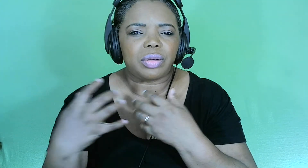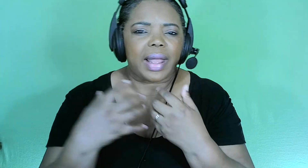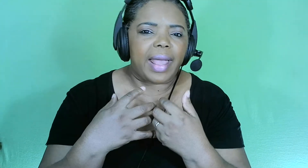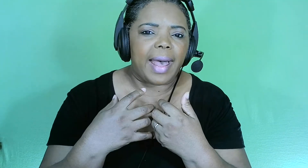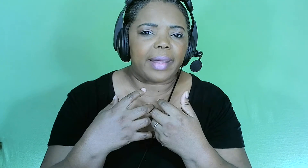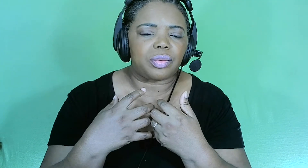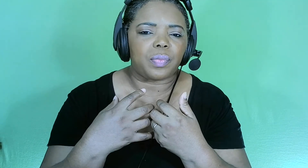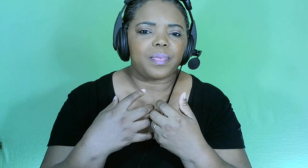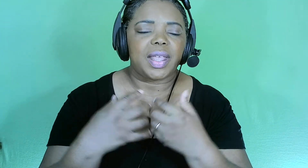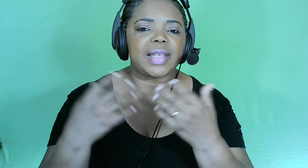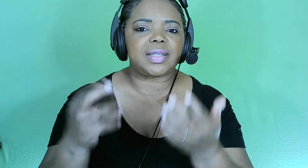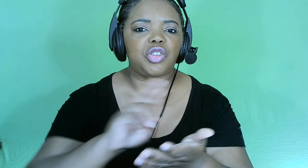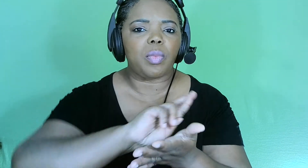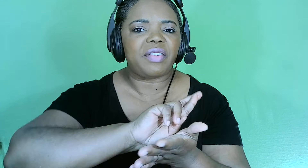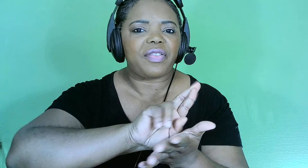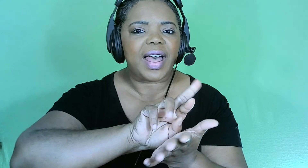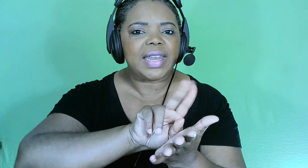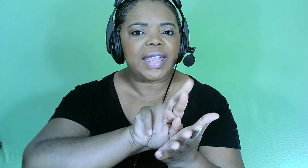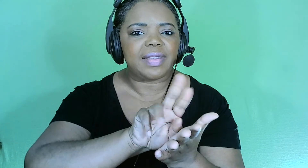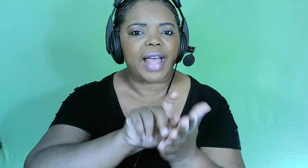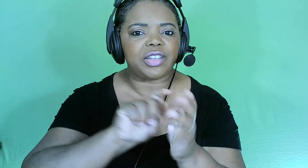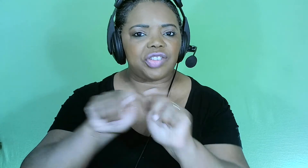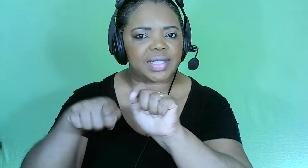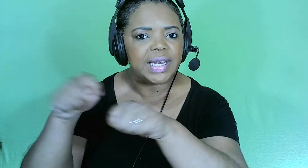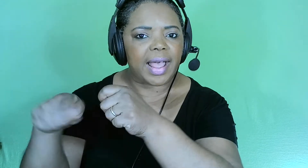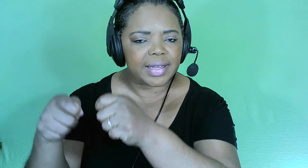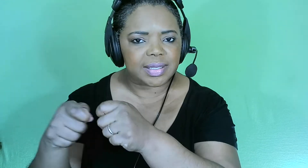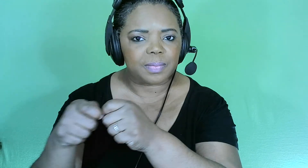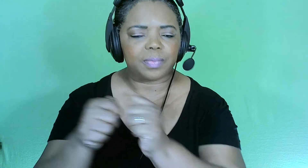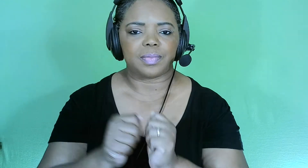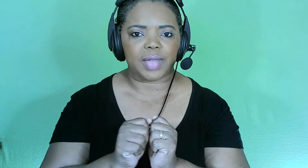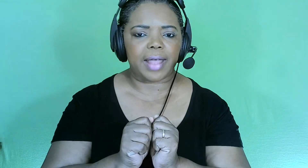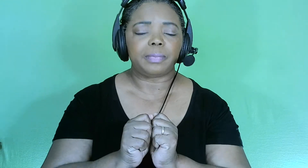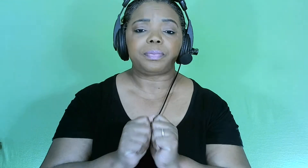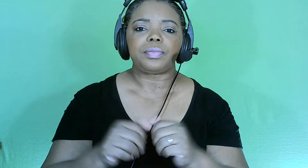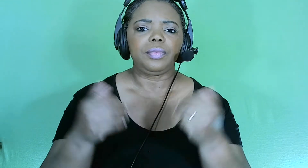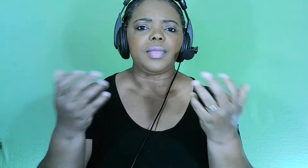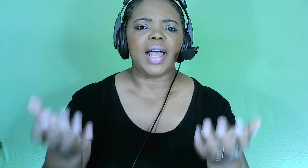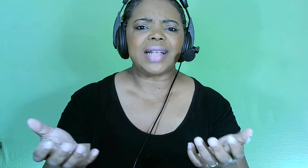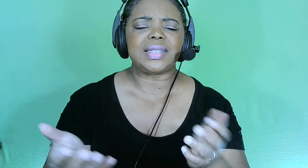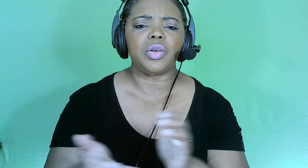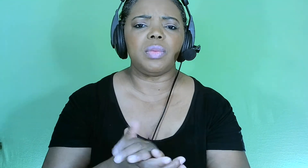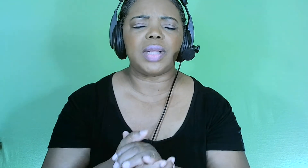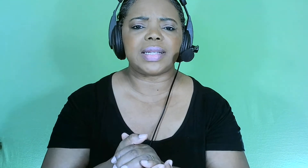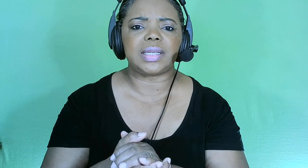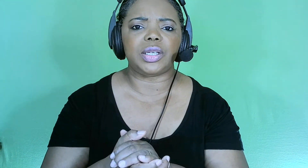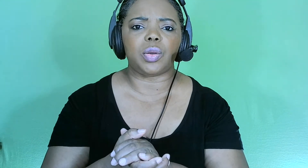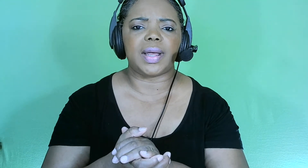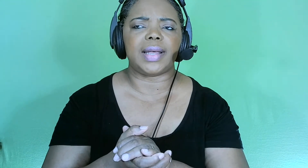ou está errado? Existe uma variedade de sinais, tá? Assim como nas